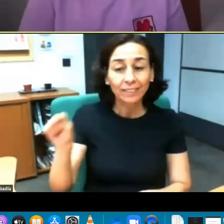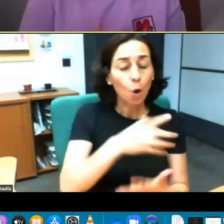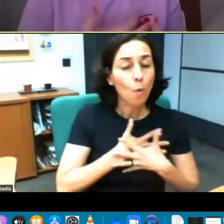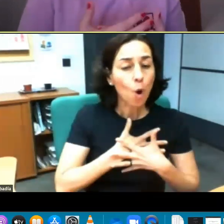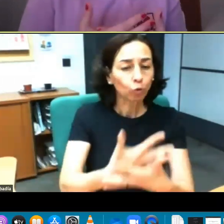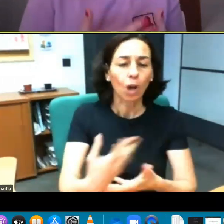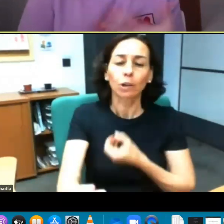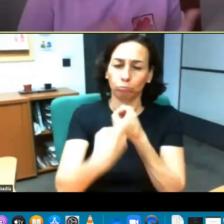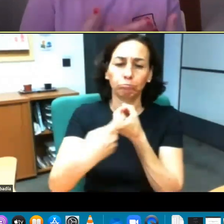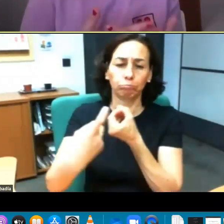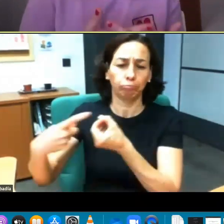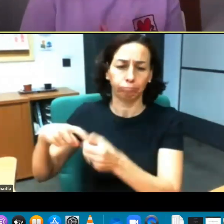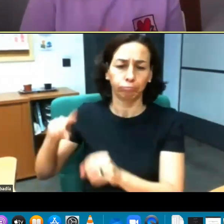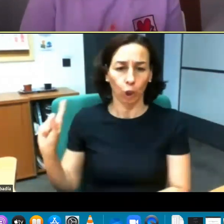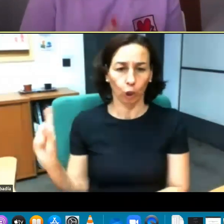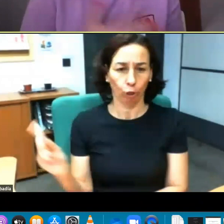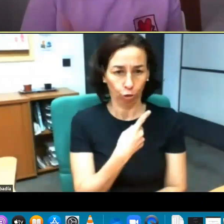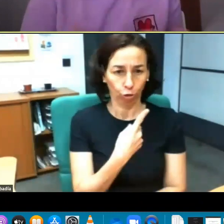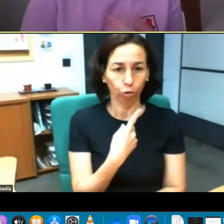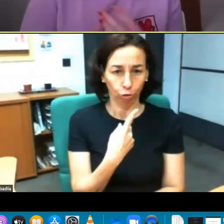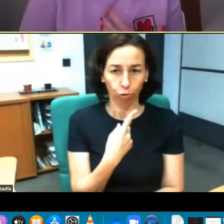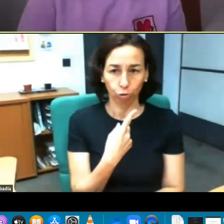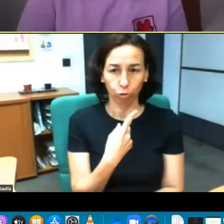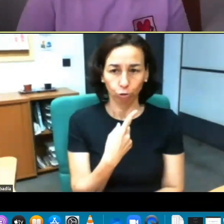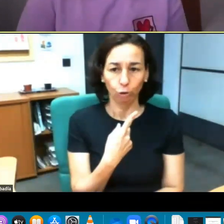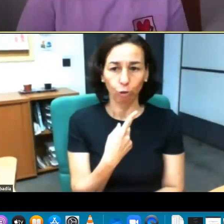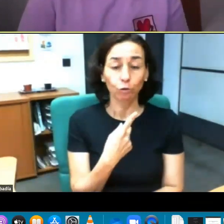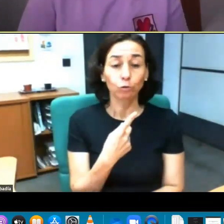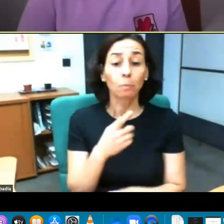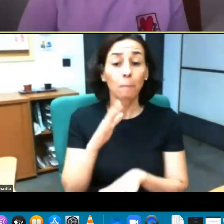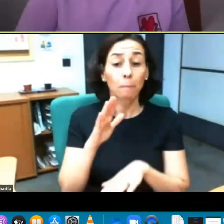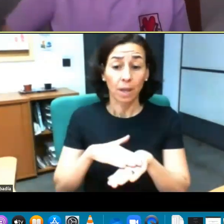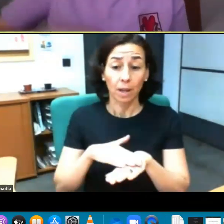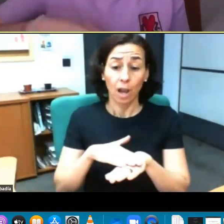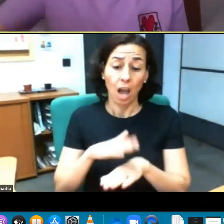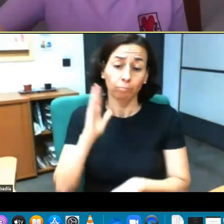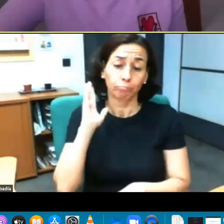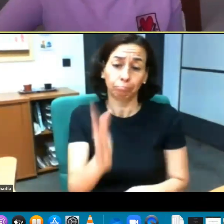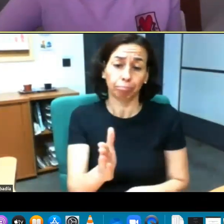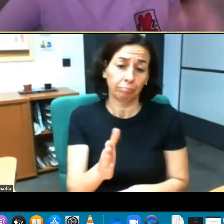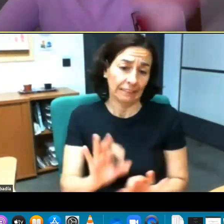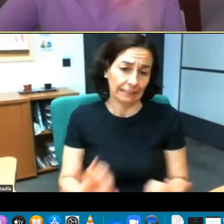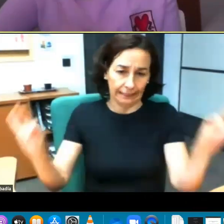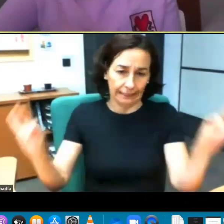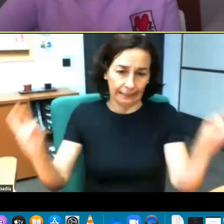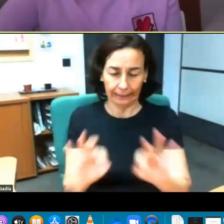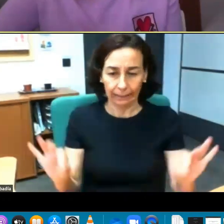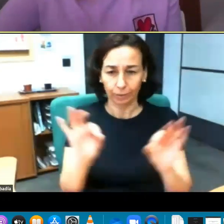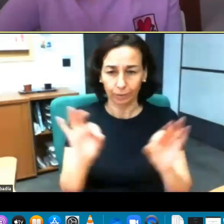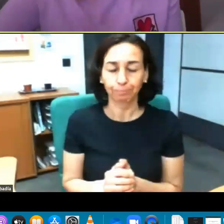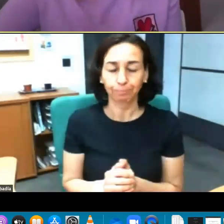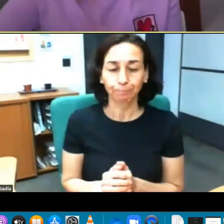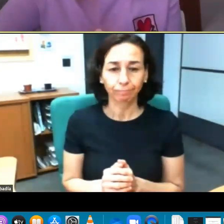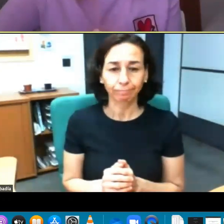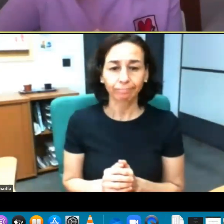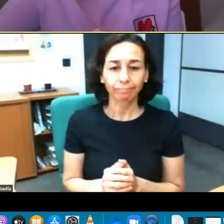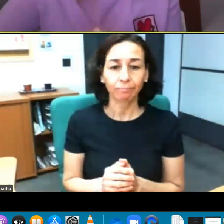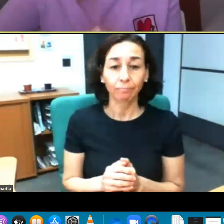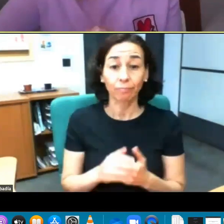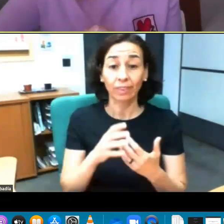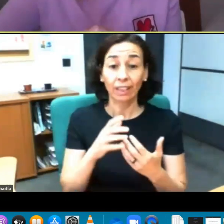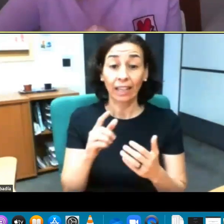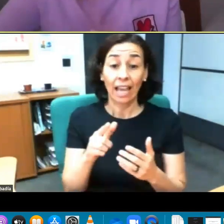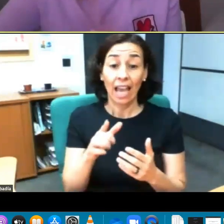participar y sin poner, sin que se vea perjudicada vuestra disponibilidad. A continuación, en la